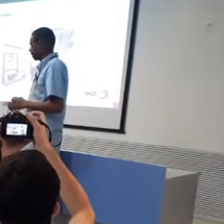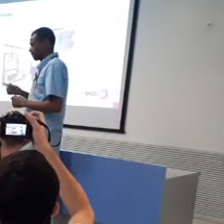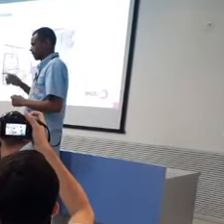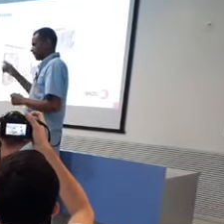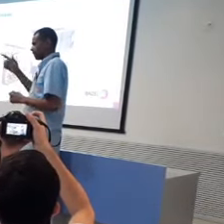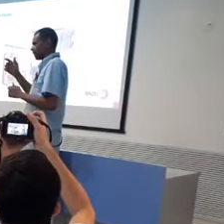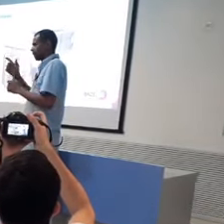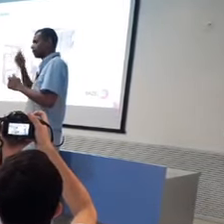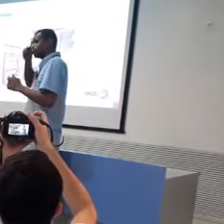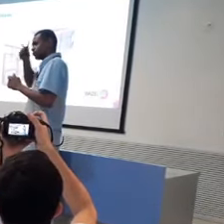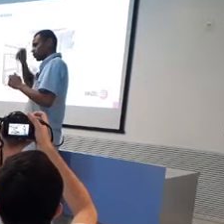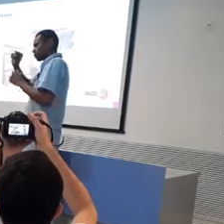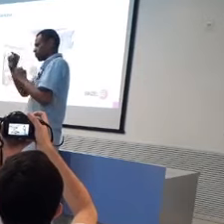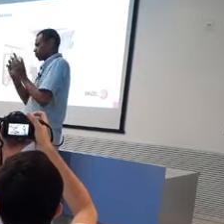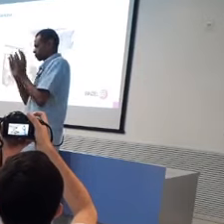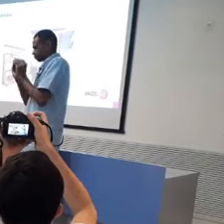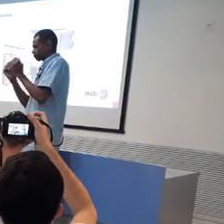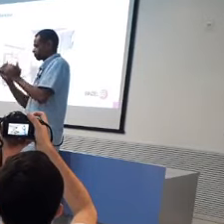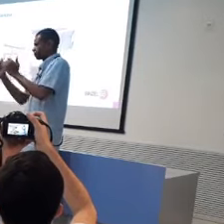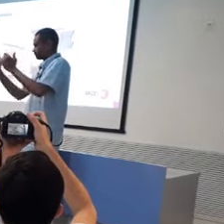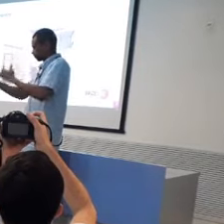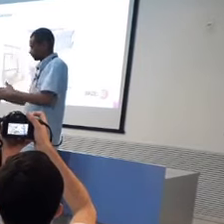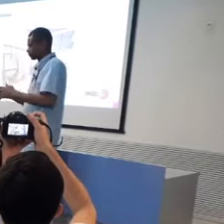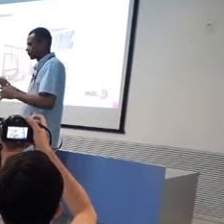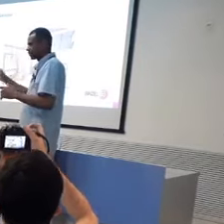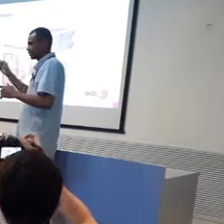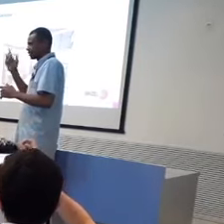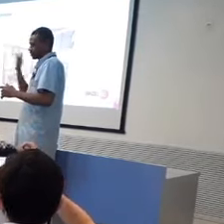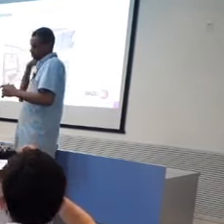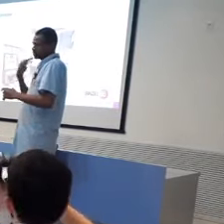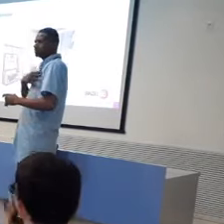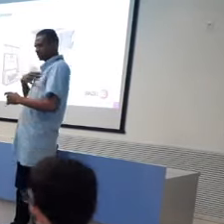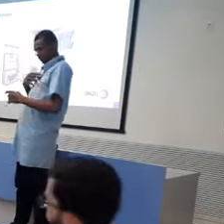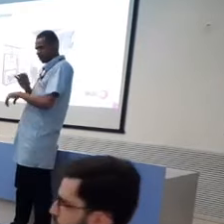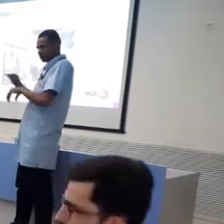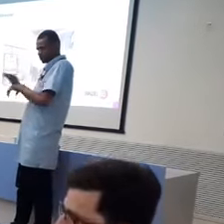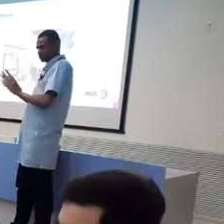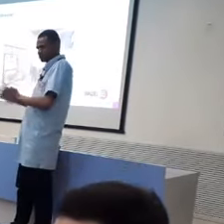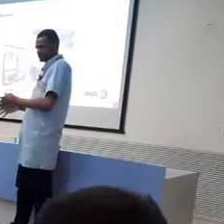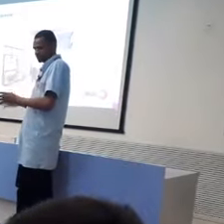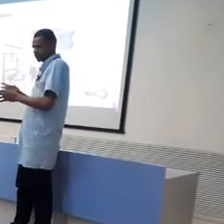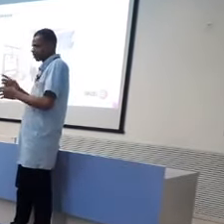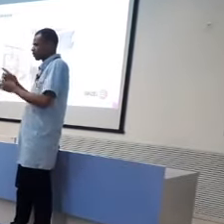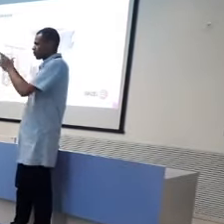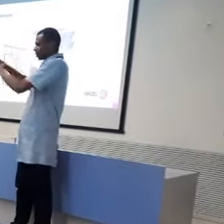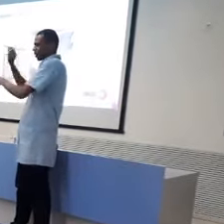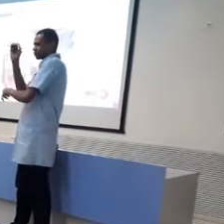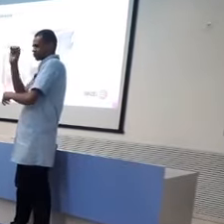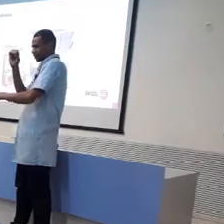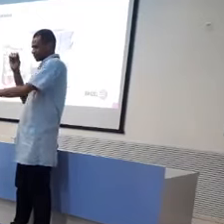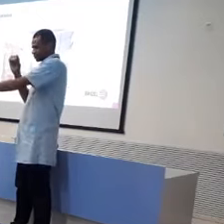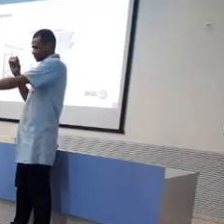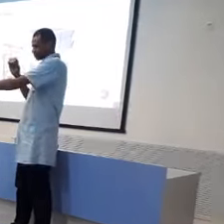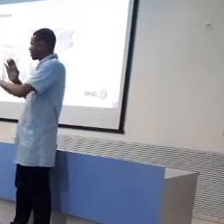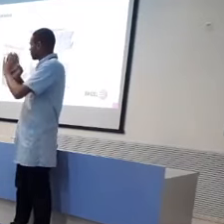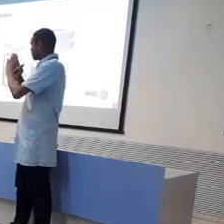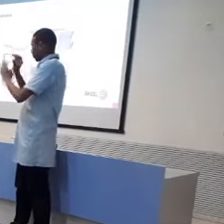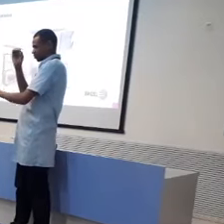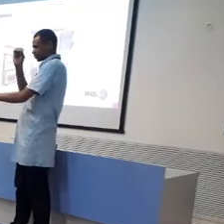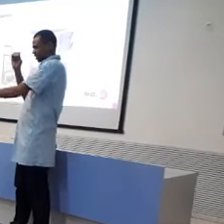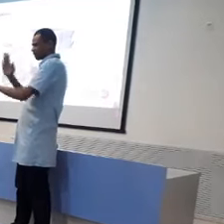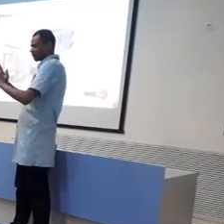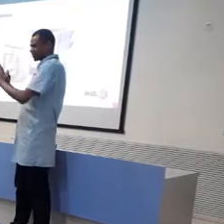pouquinho da minha história. Eu sou formado no Senai, tá? Então formei no Senai de Osasco, eu moro em Osasco,